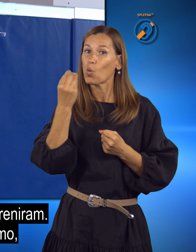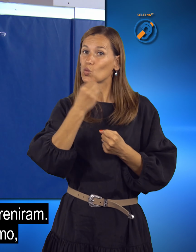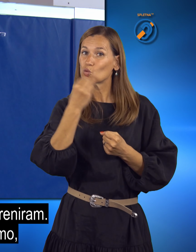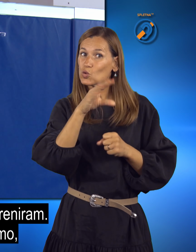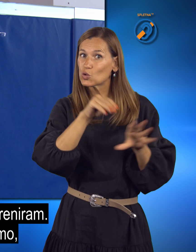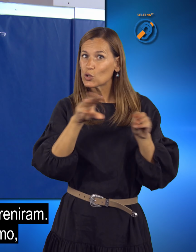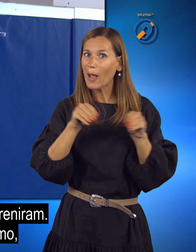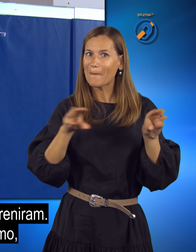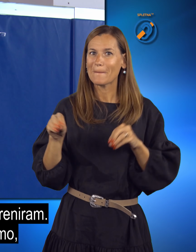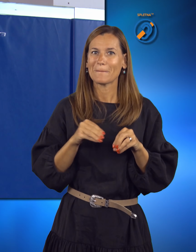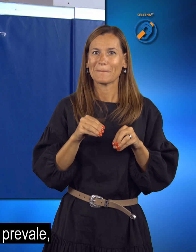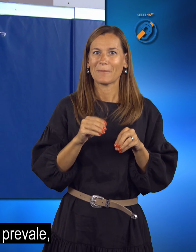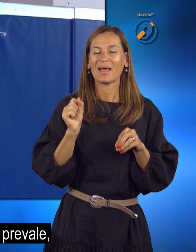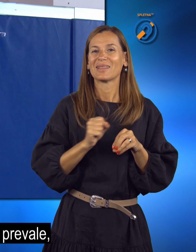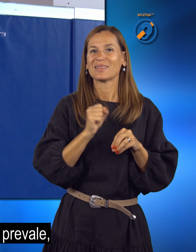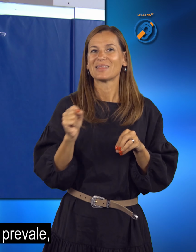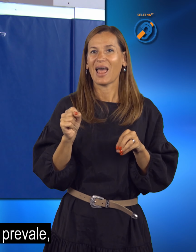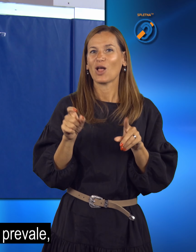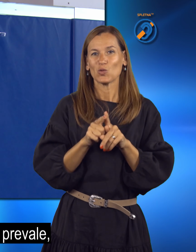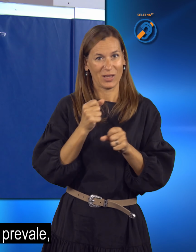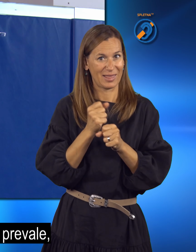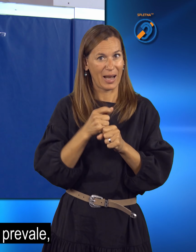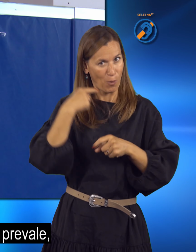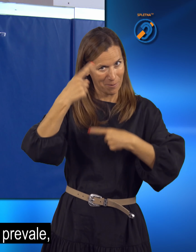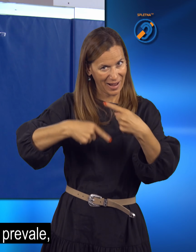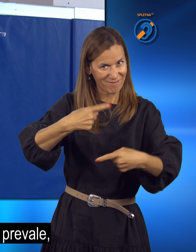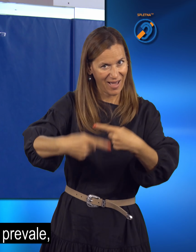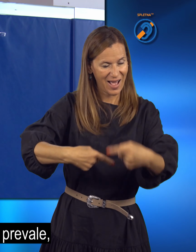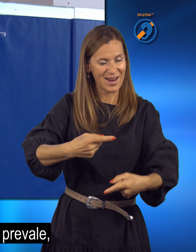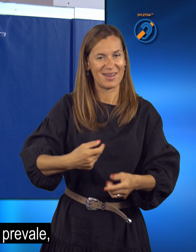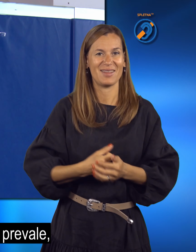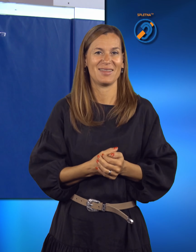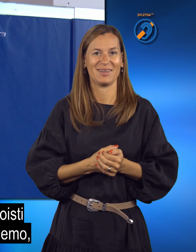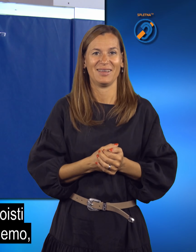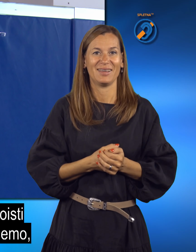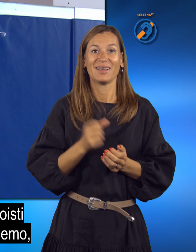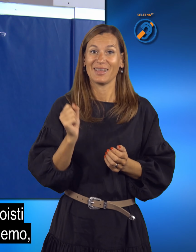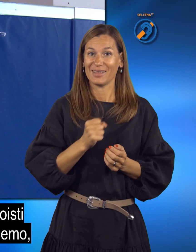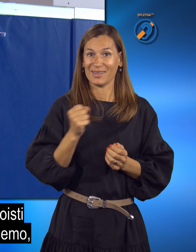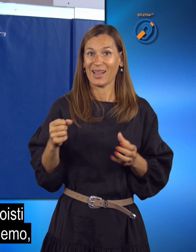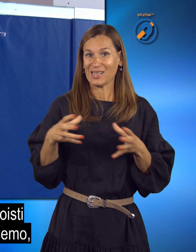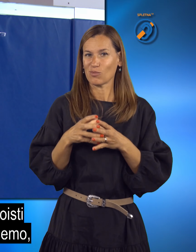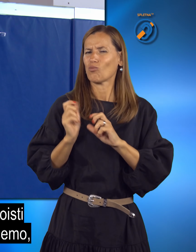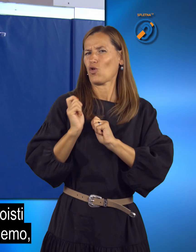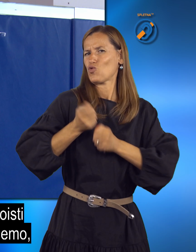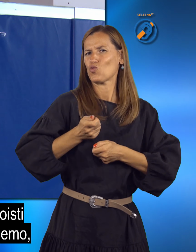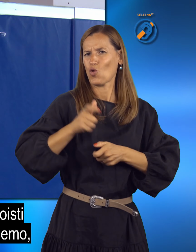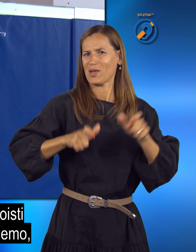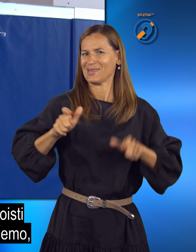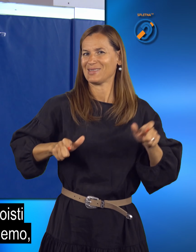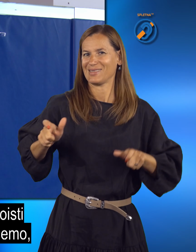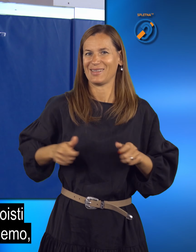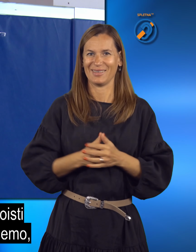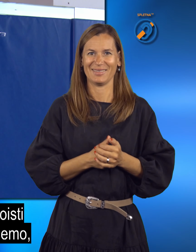učimo, da tudi kdaj delamo prevale in da tudi, da smo